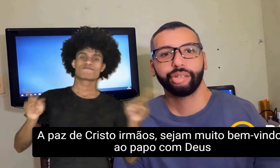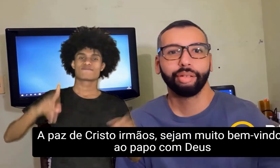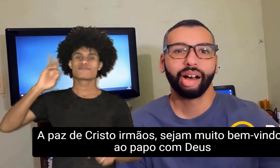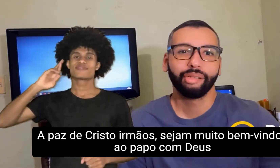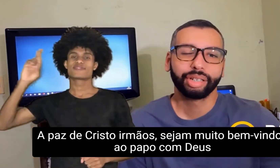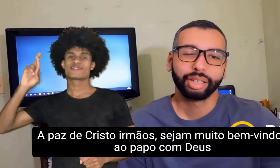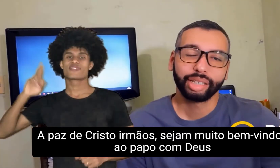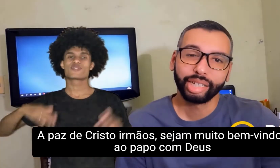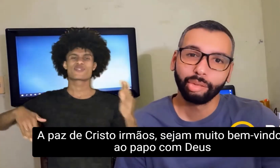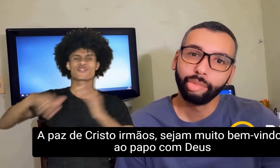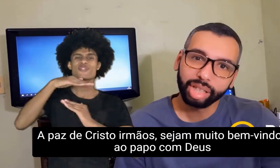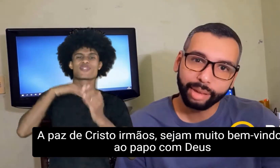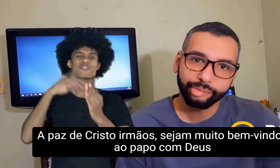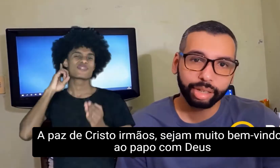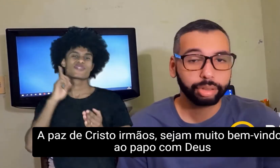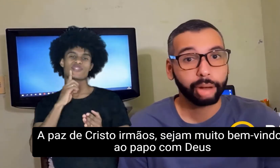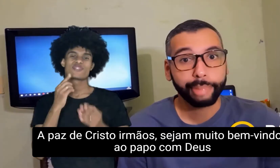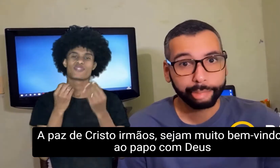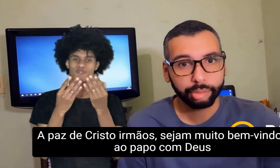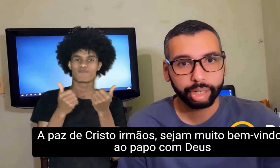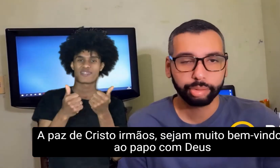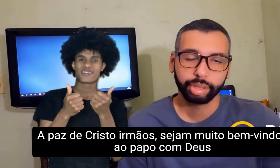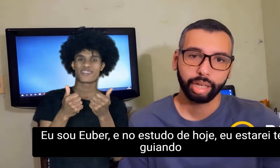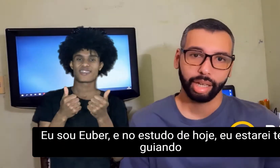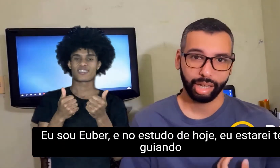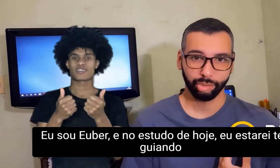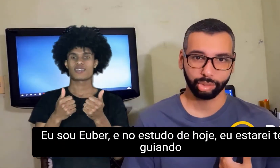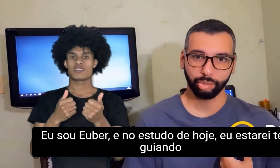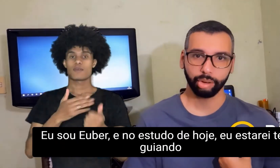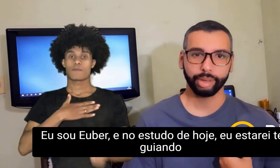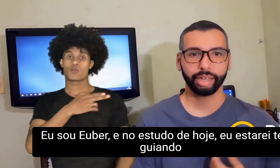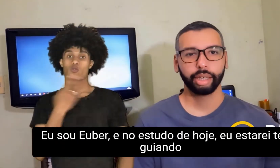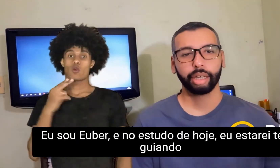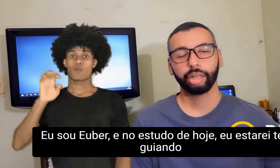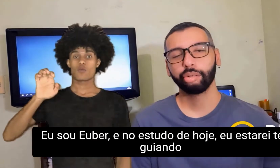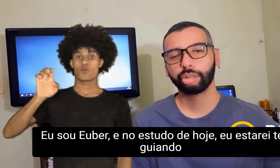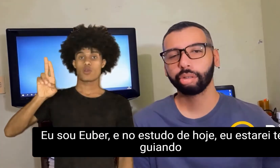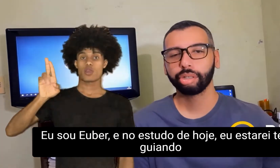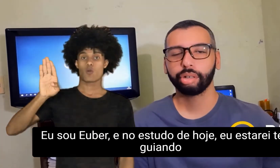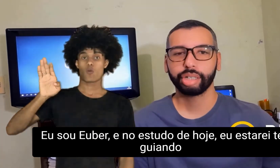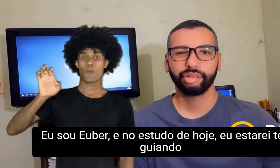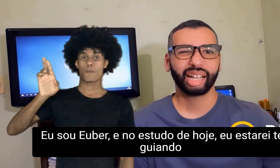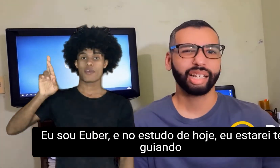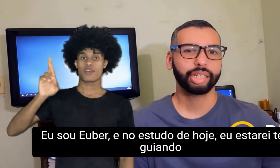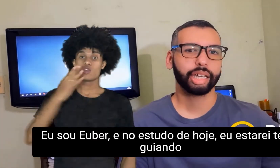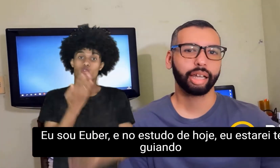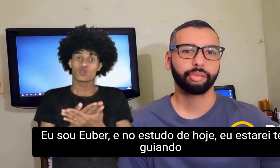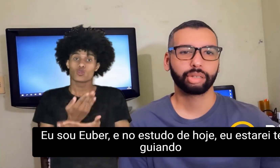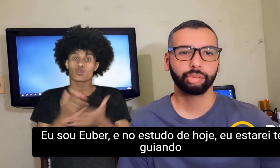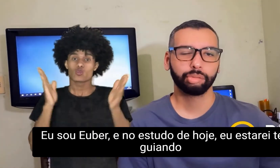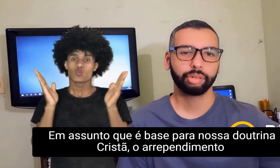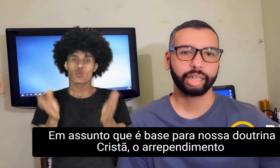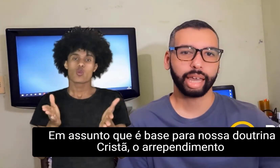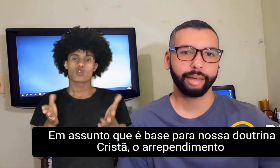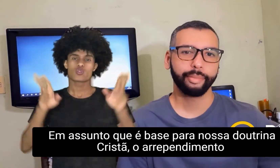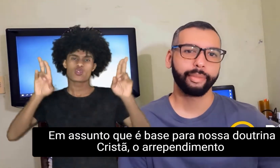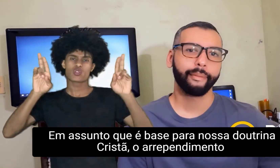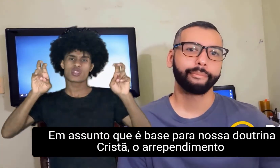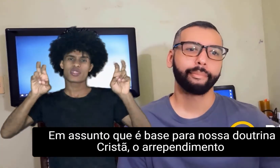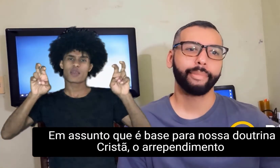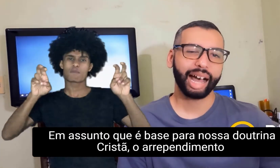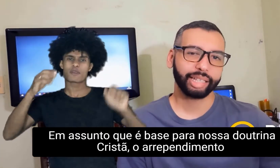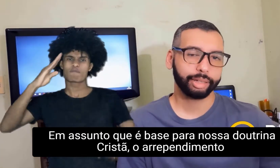A paz de Cristo, irmãos. Sejam muito bem-vindos ao Papo com Deus. Eu sou o Elber e no estudo de hoje eu estarei te guiando em um assunto que